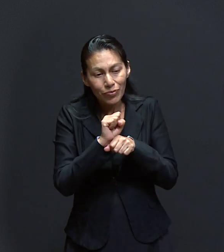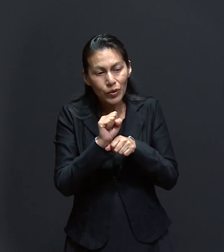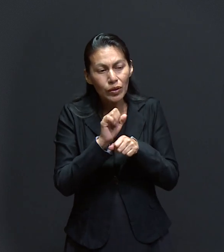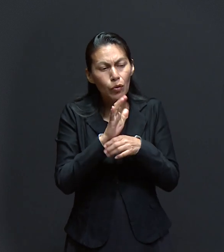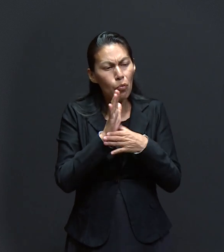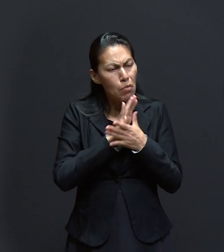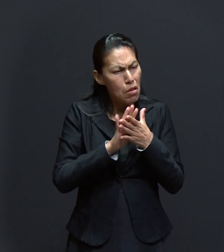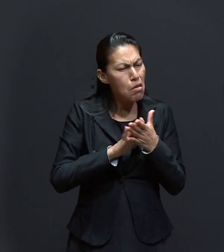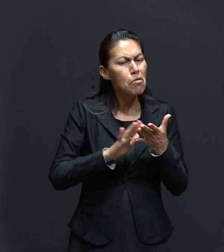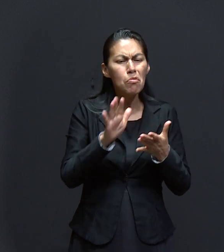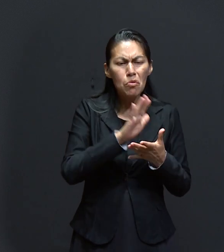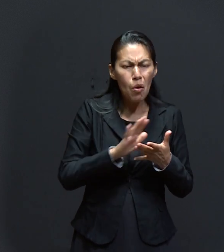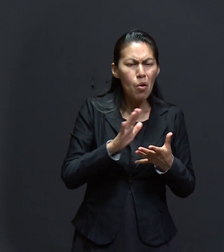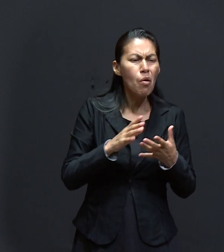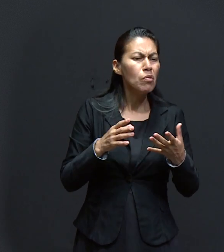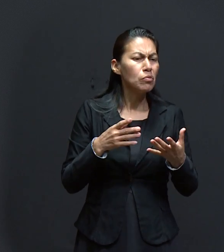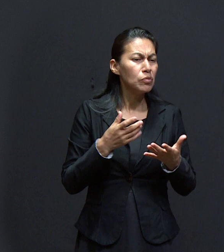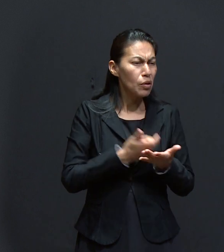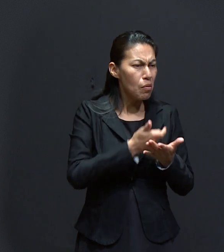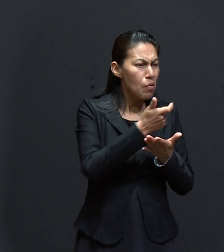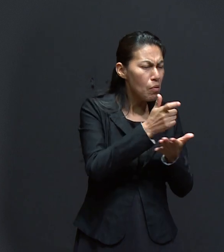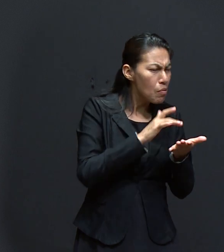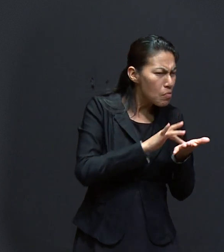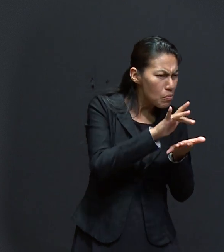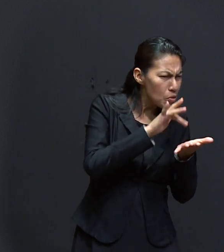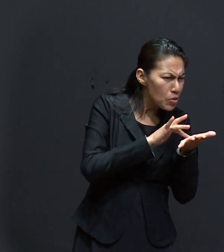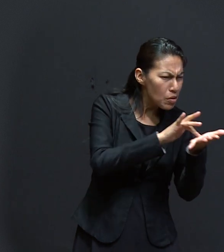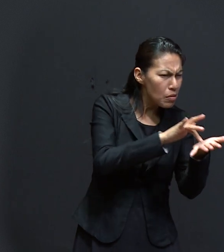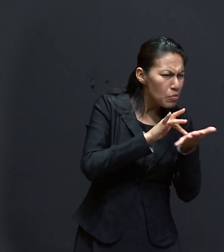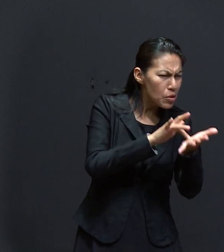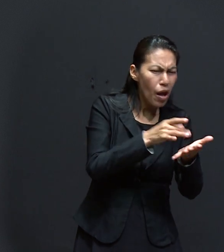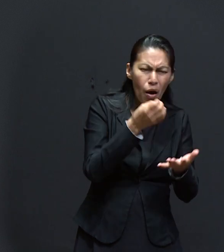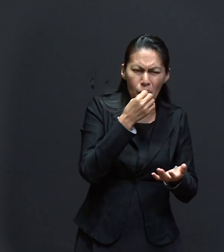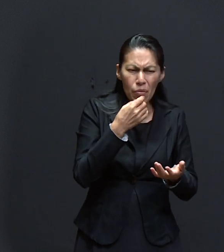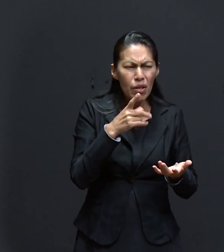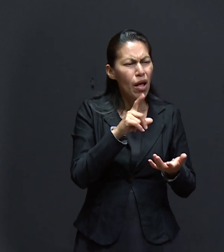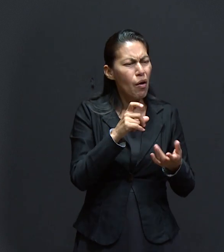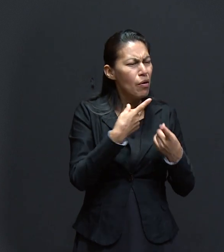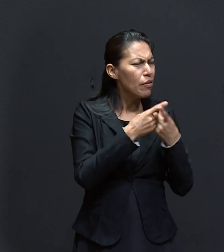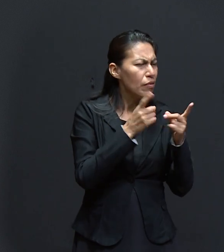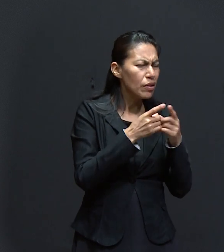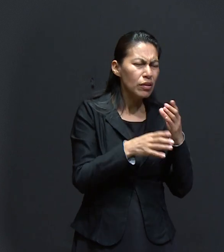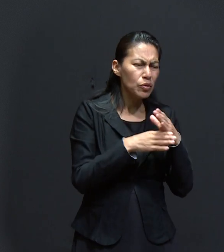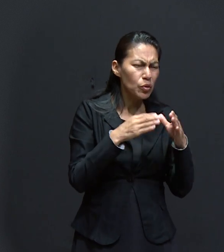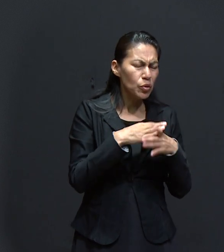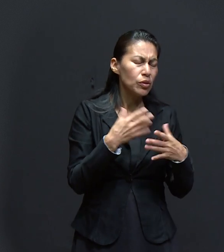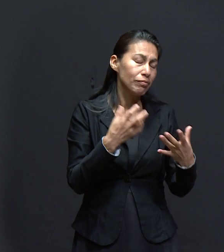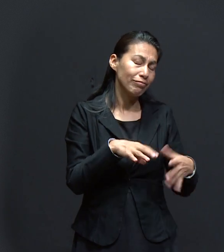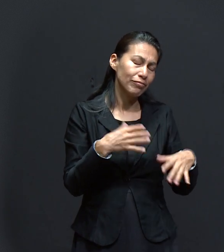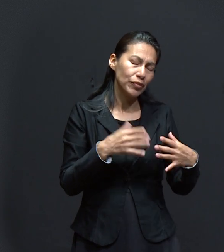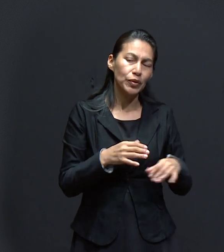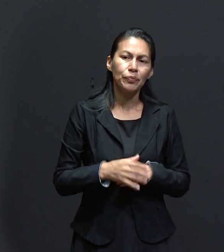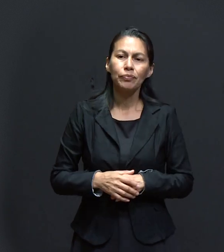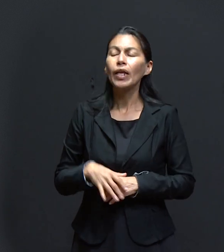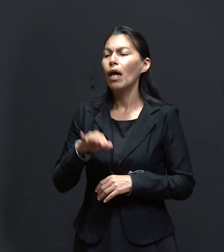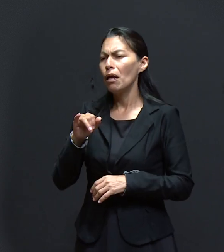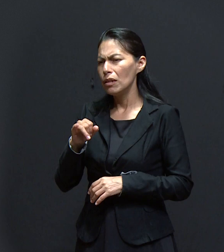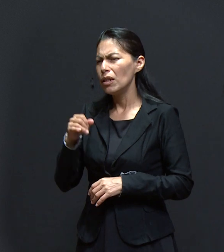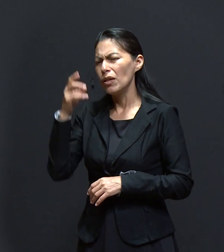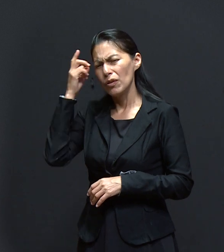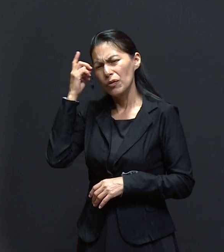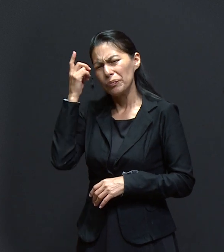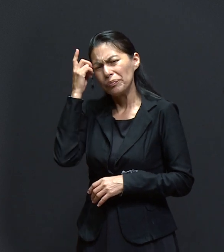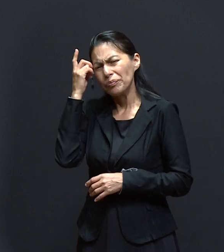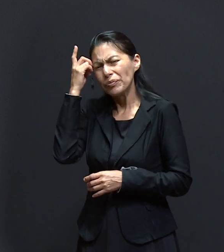todos aquellos que sufren lloran una guerra injusta sí sí sí en este programa